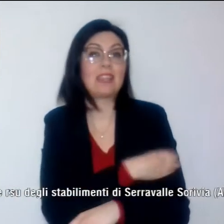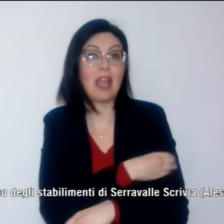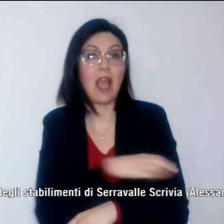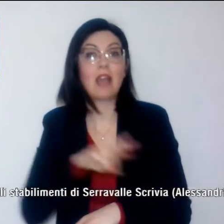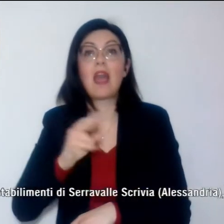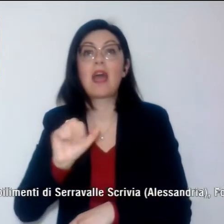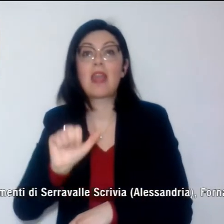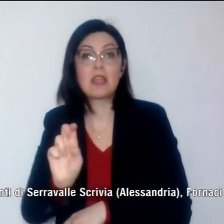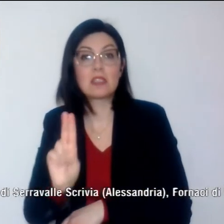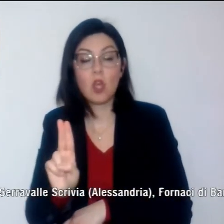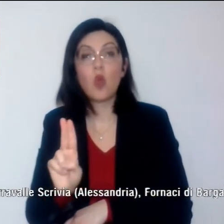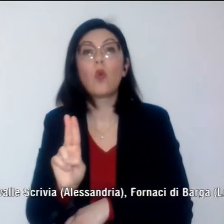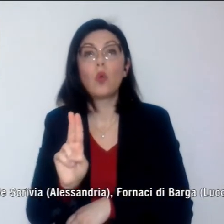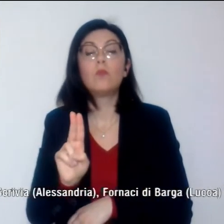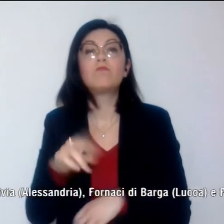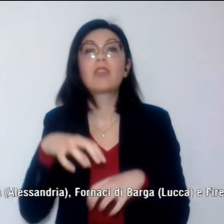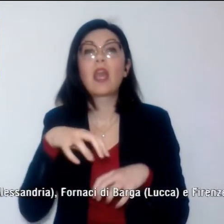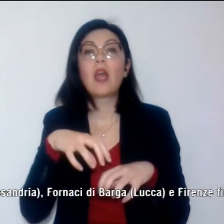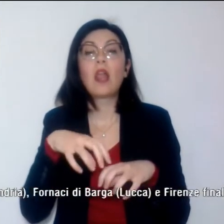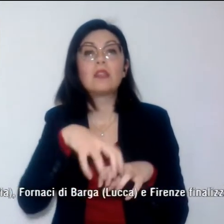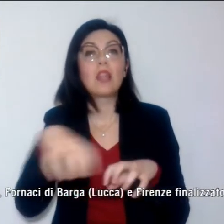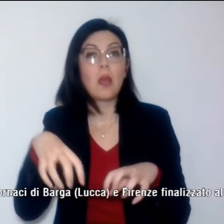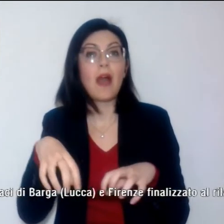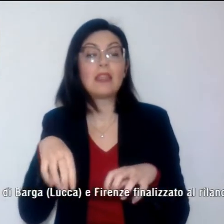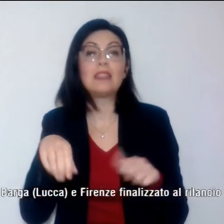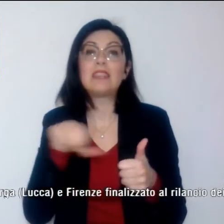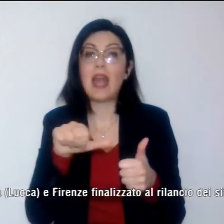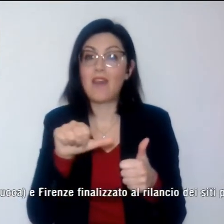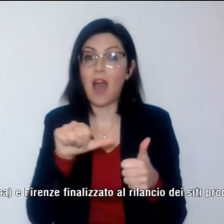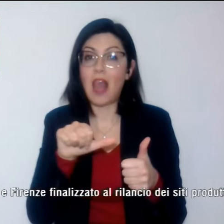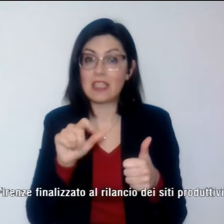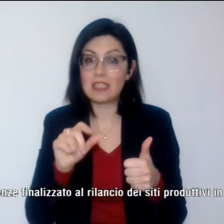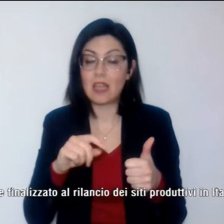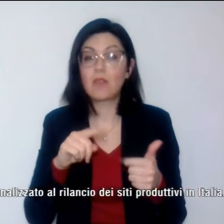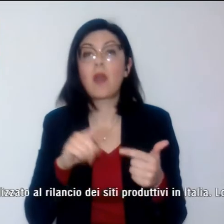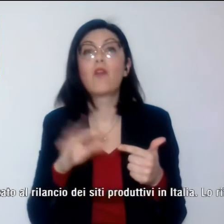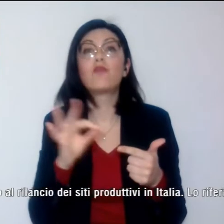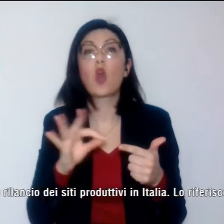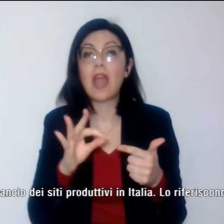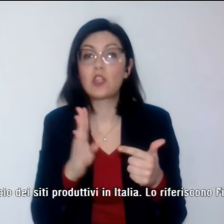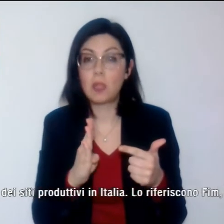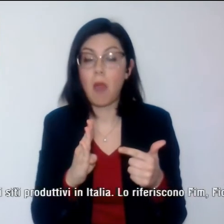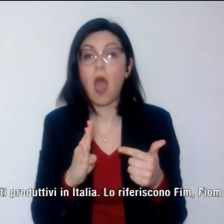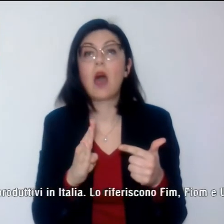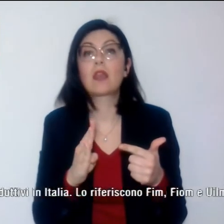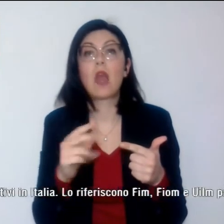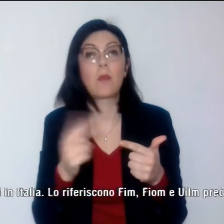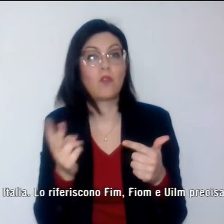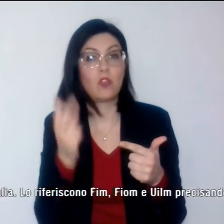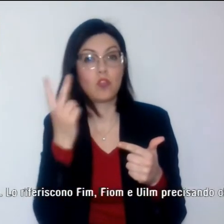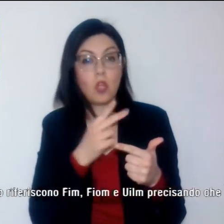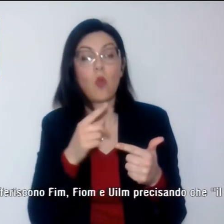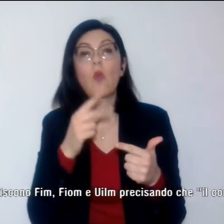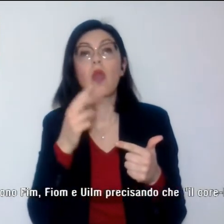stabilimenti di serravalle scrivia in provincia di alessandria fornaci di barga in provincia di lucca e firenze